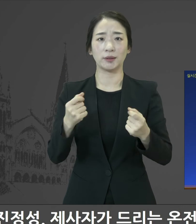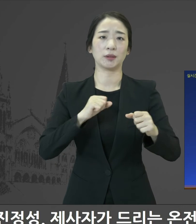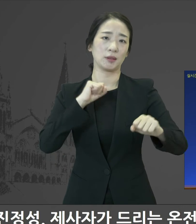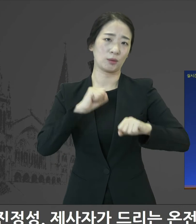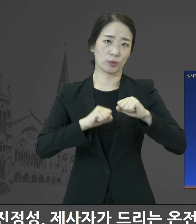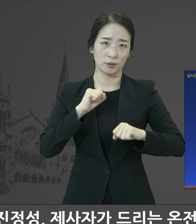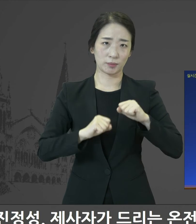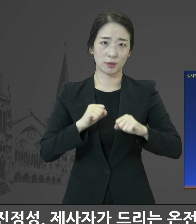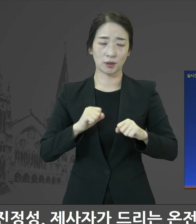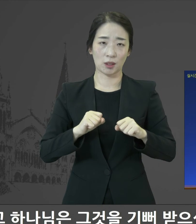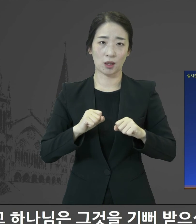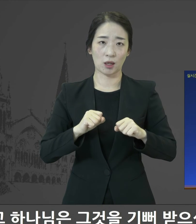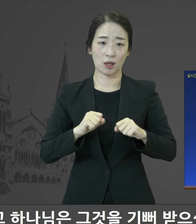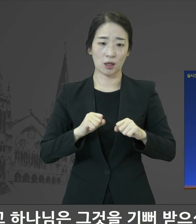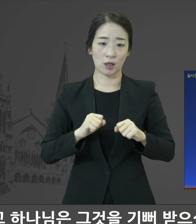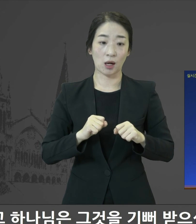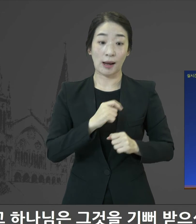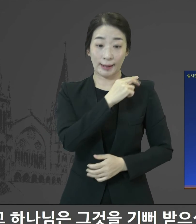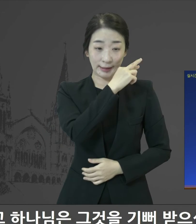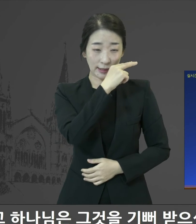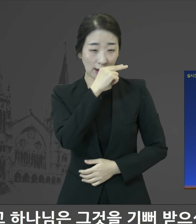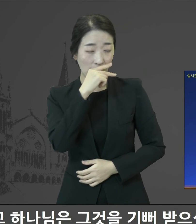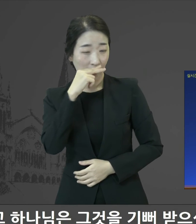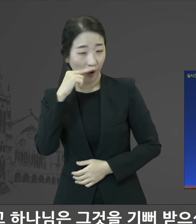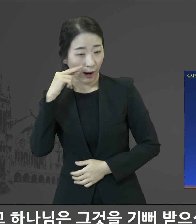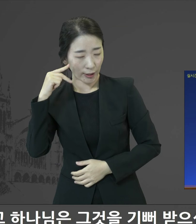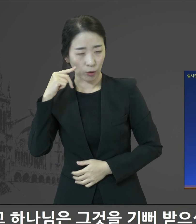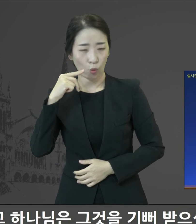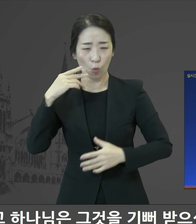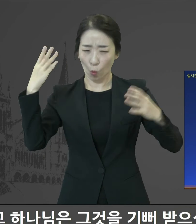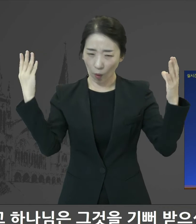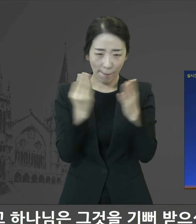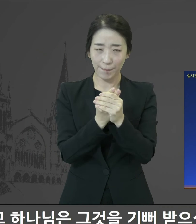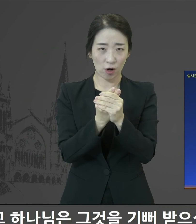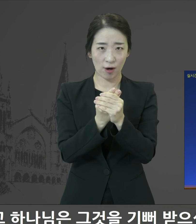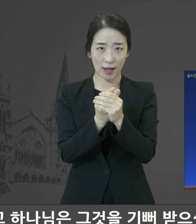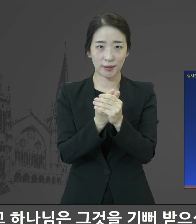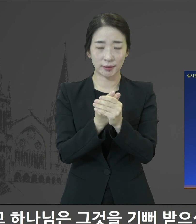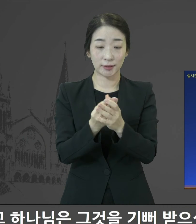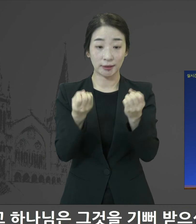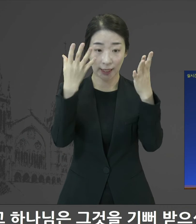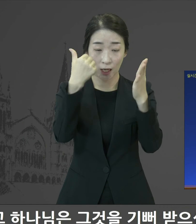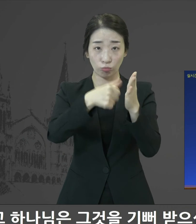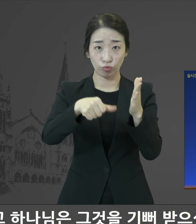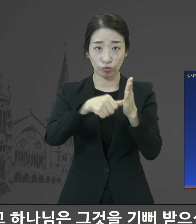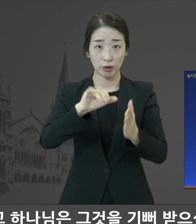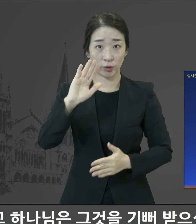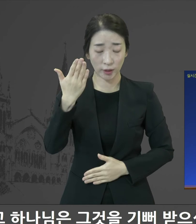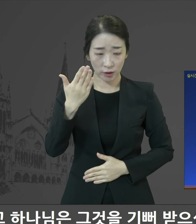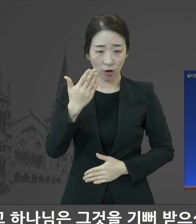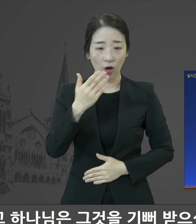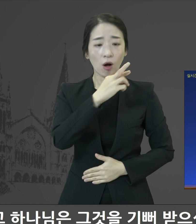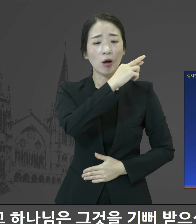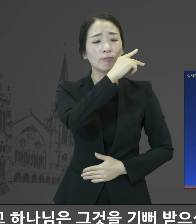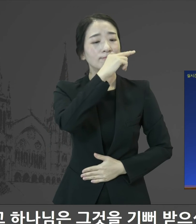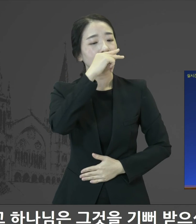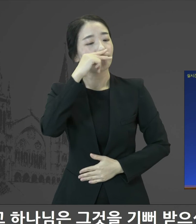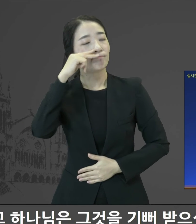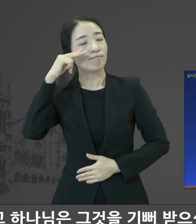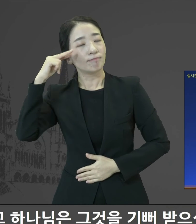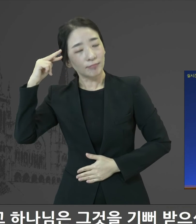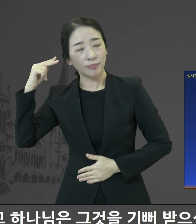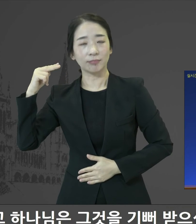진정하고 조금도 갈라지지 아니하는 그분의 마음을 하나님 아버지께 올려드렸다는 겁니다.